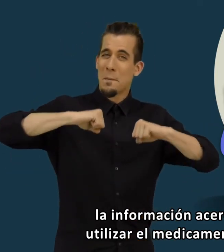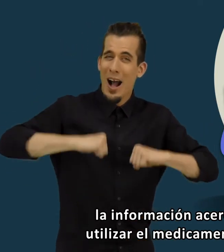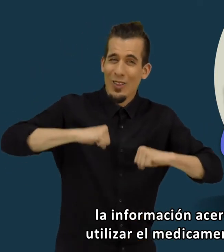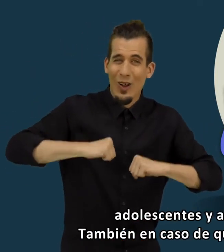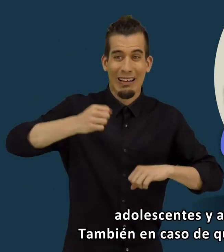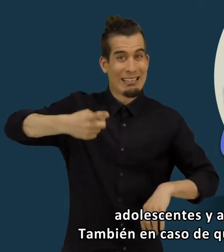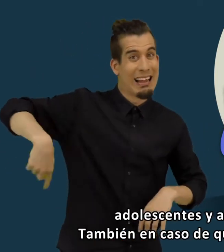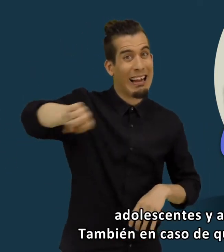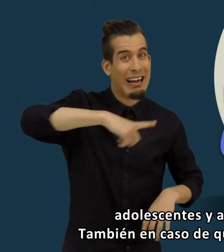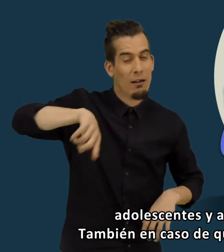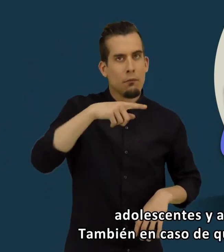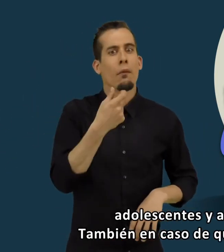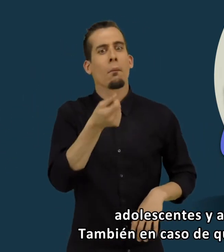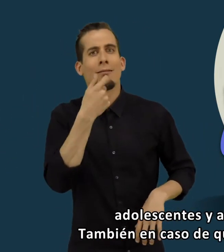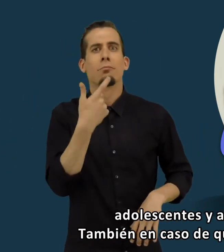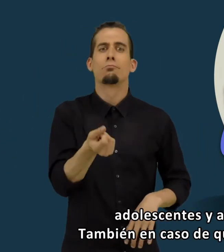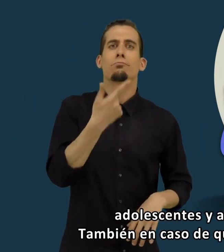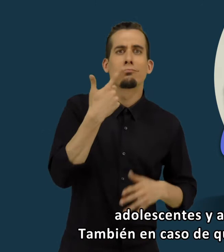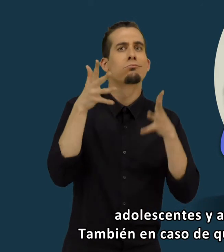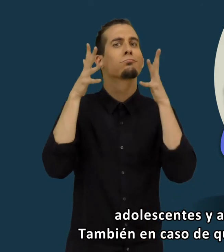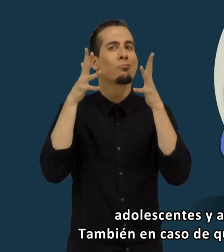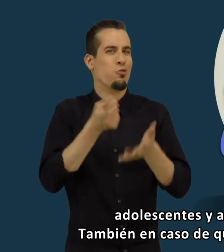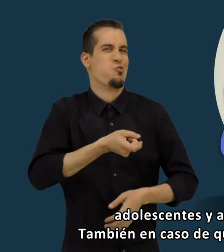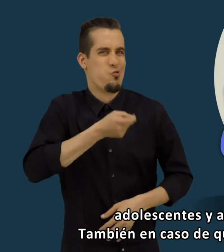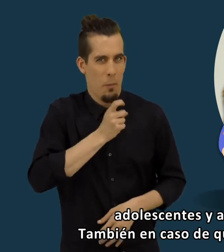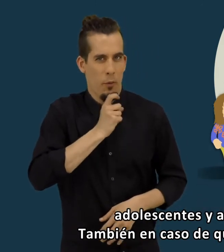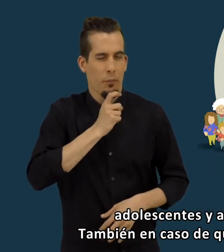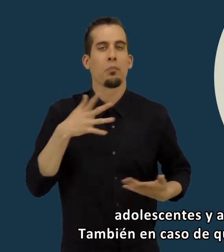medicamento en niños, adolescentes y ancianos.